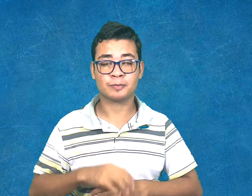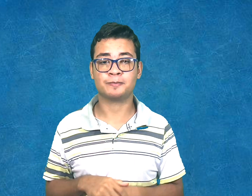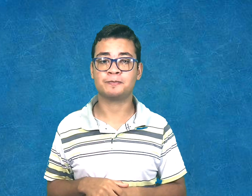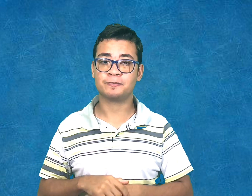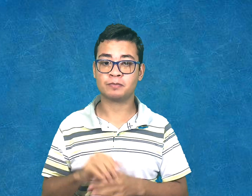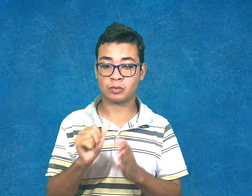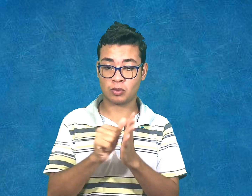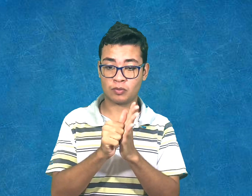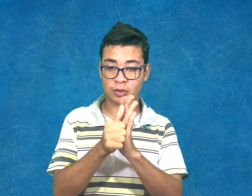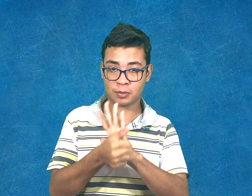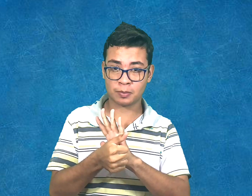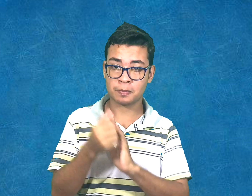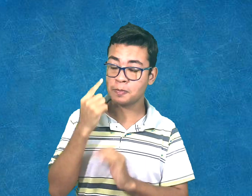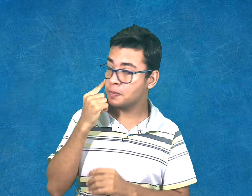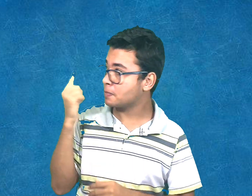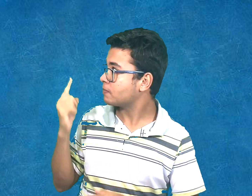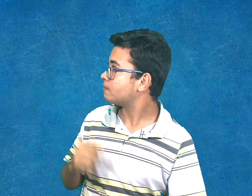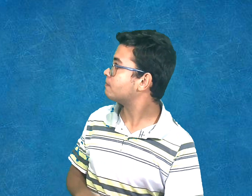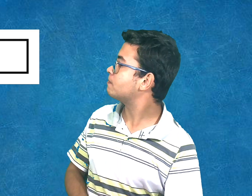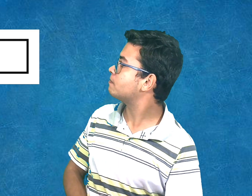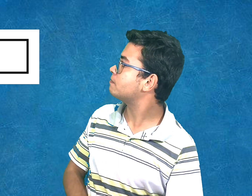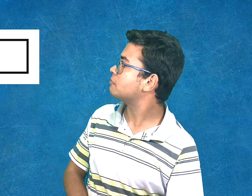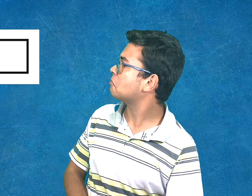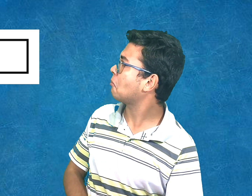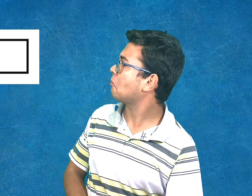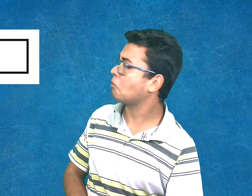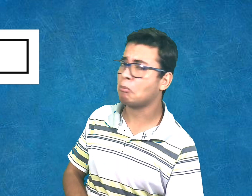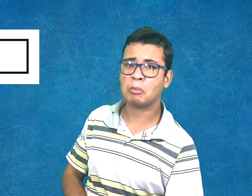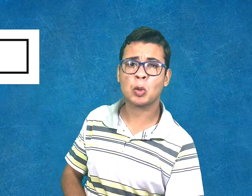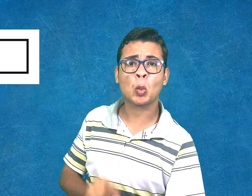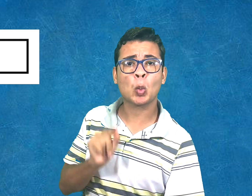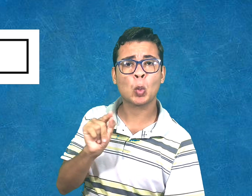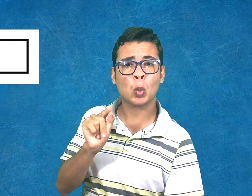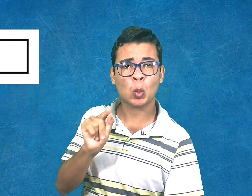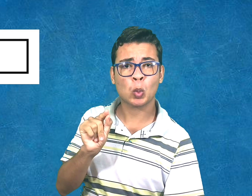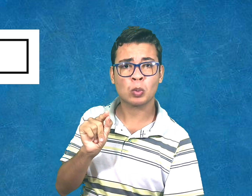Então, uma configuração é essa. Como que está a mão? Isso, ela está dessa forma.